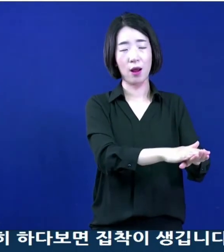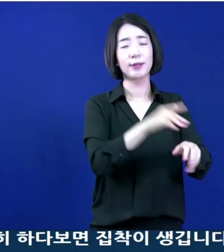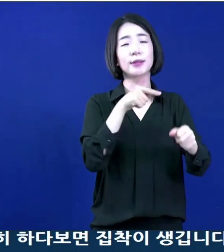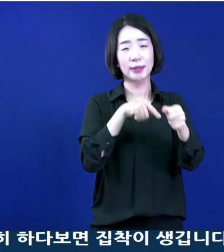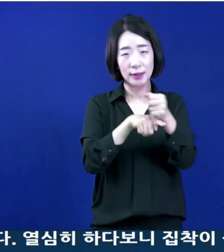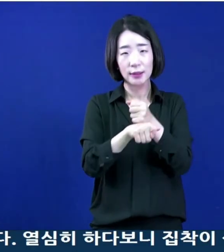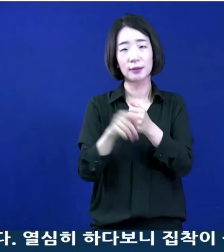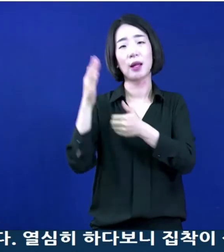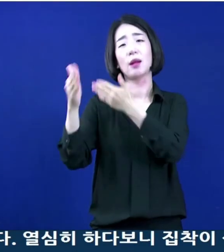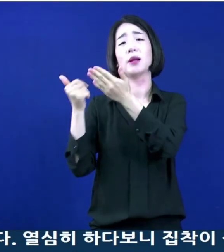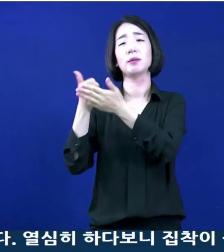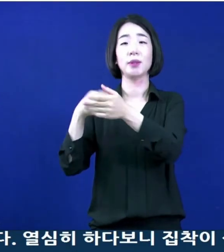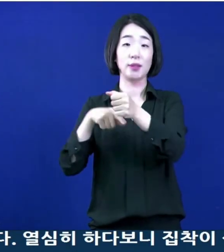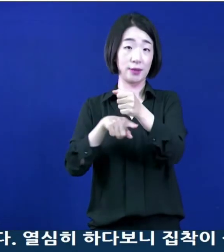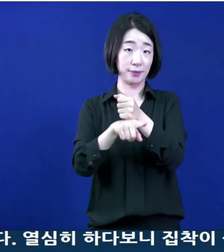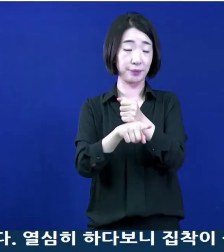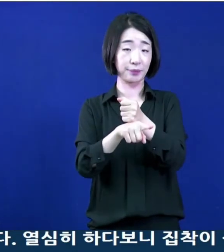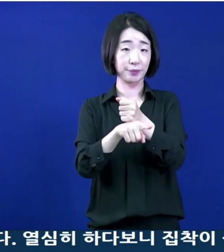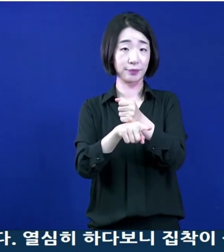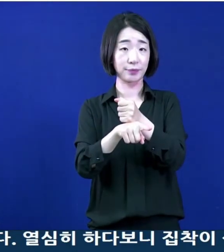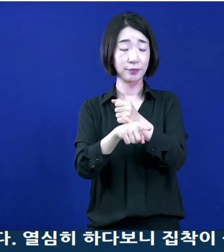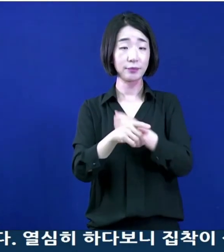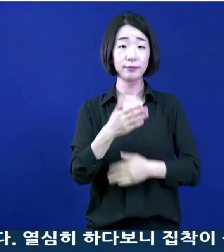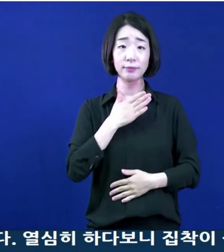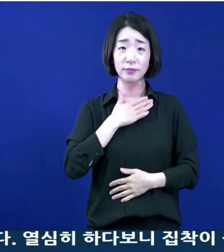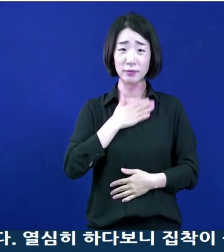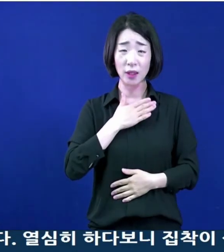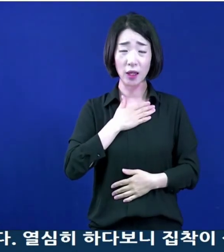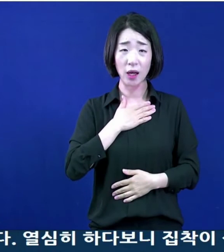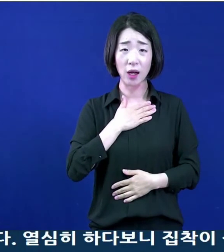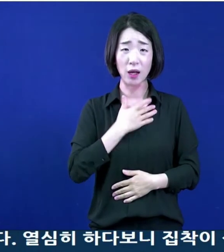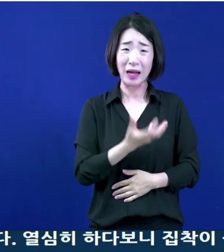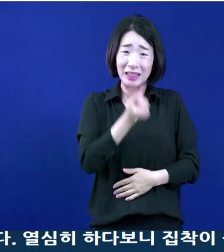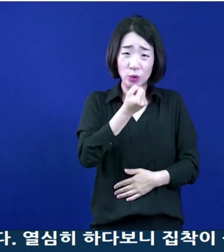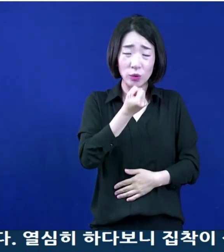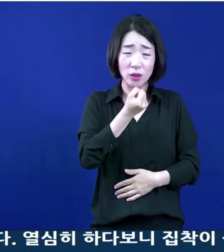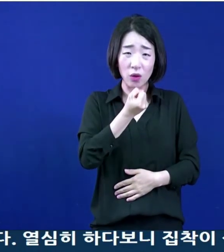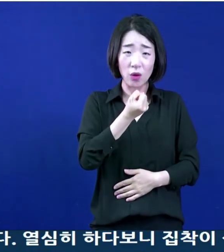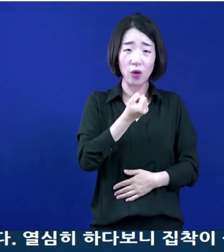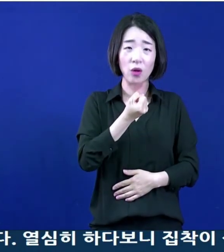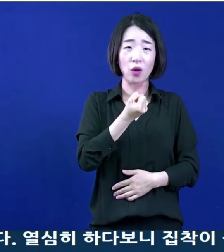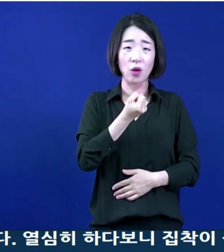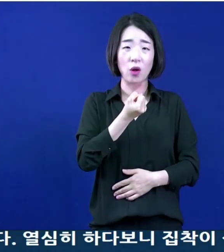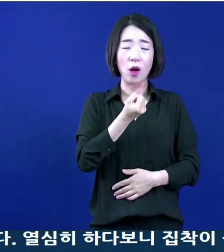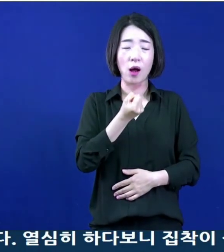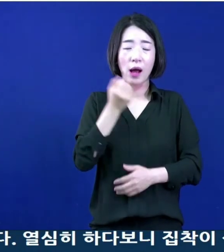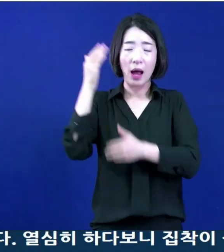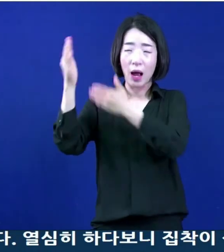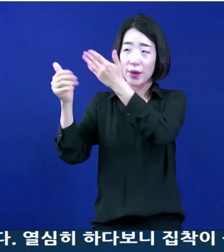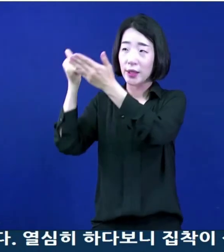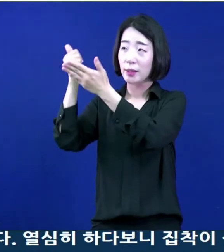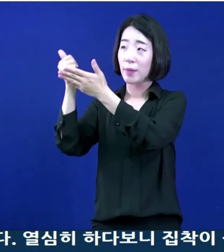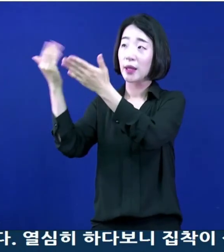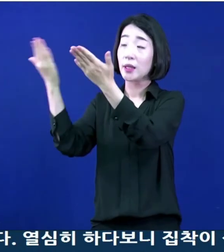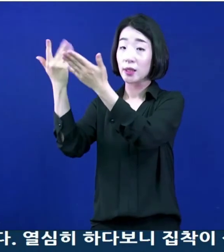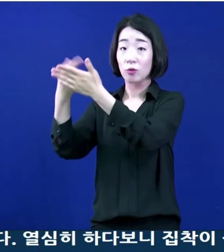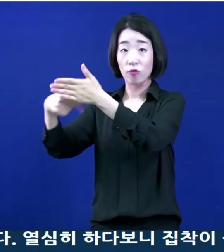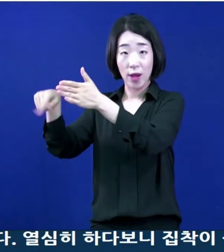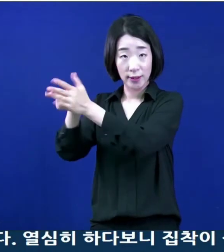그렇게 적용하시면 됩니다. 내가 주님의 더 좋은 일을 위해서, 더 필요한 일을